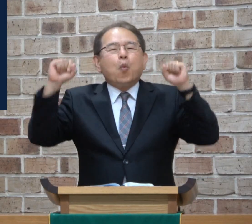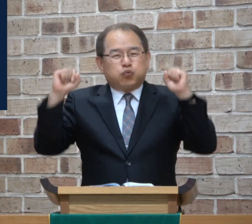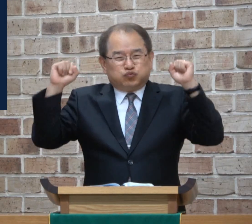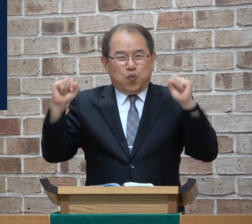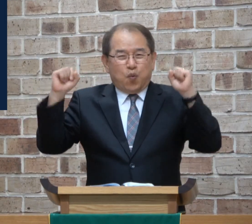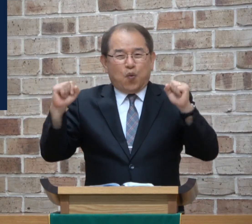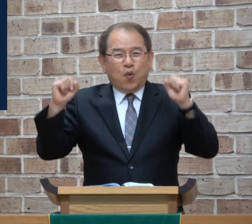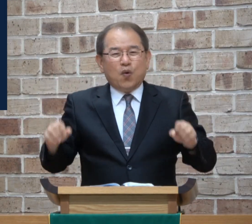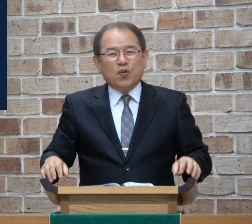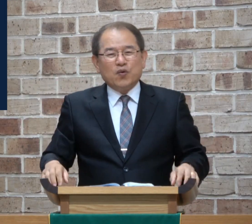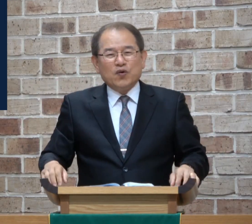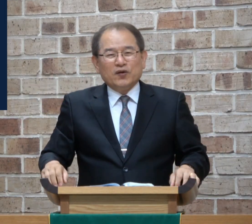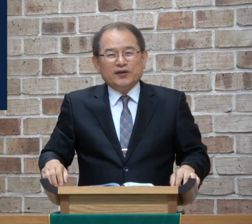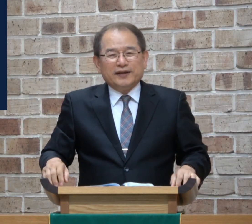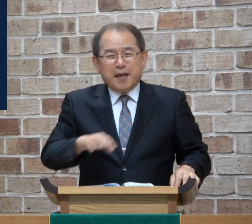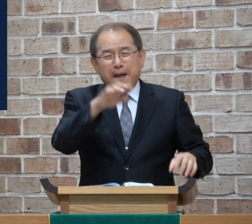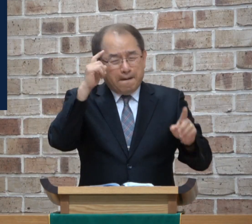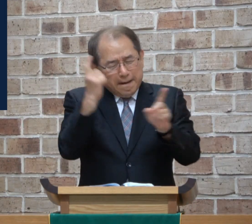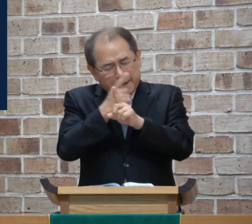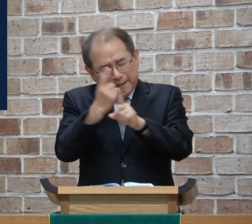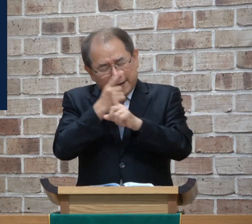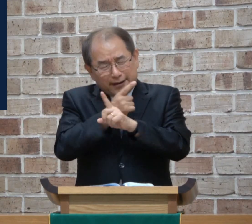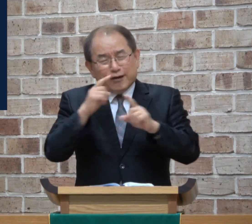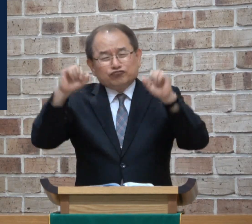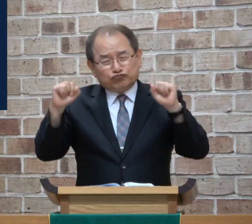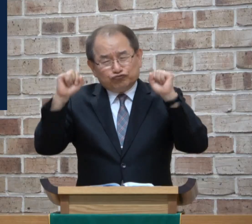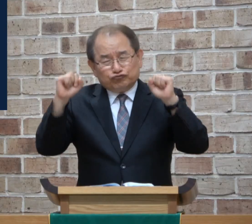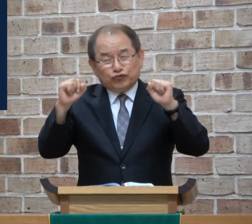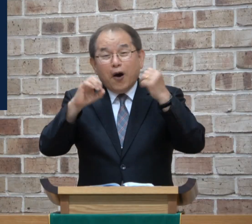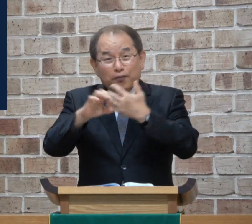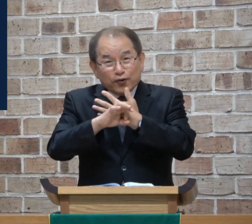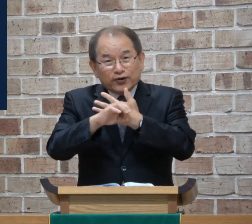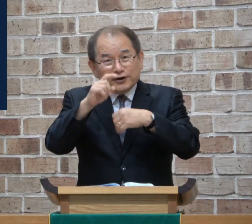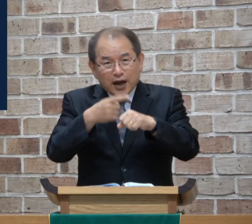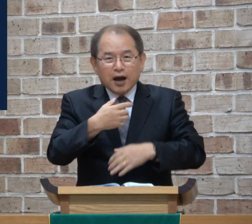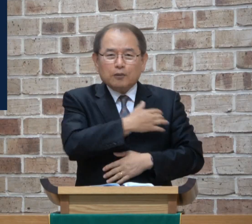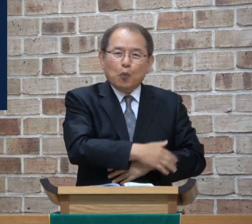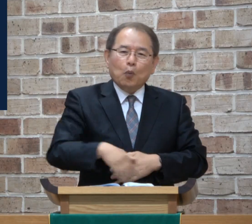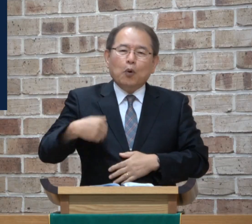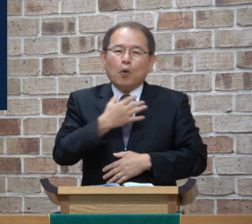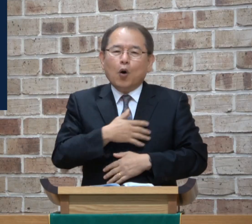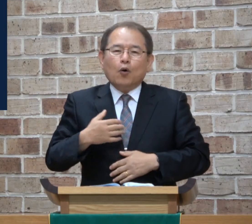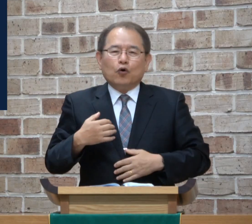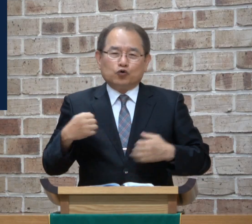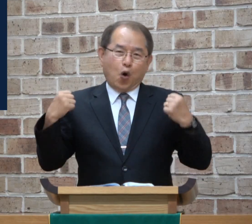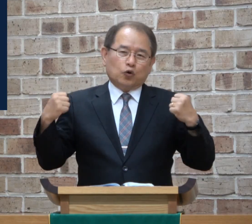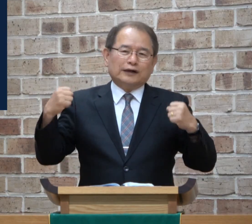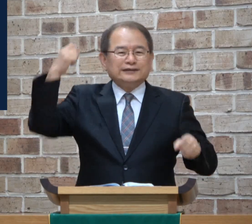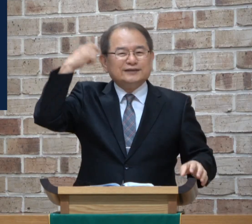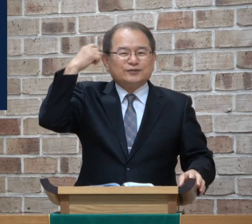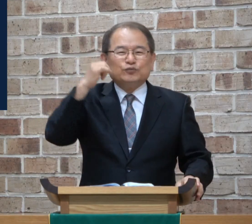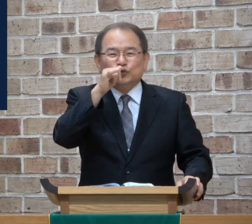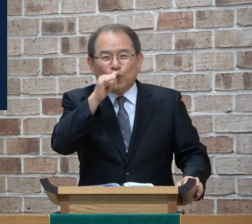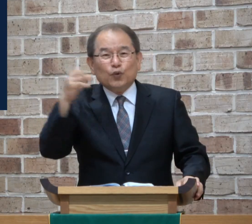우리가 식사를 한 다음에도 꼭 운동이 필요합니다. 매일 운동을 하면 몸이 건강해진다는 것을 느끼게